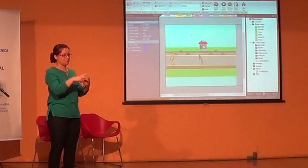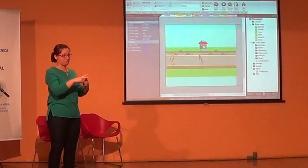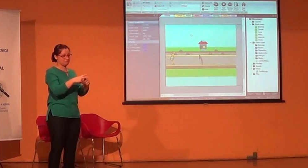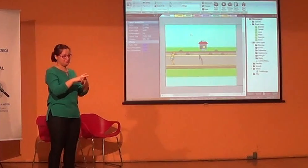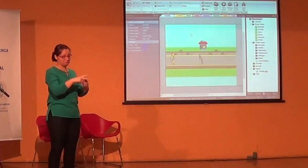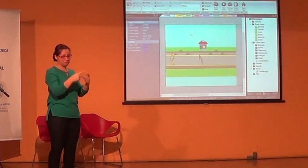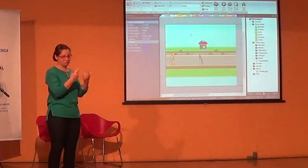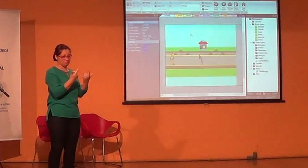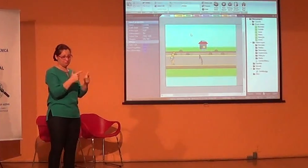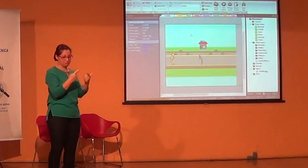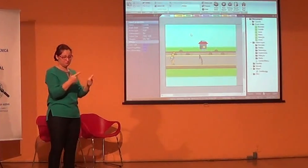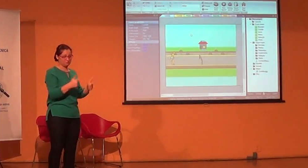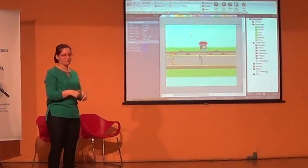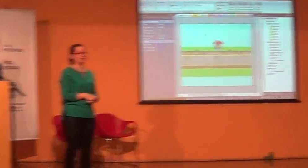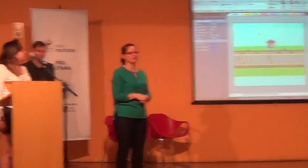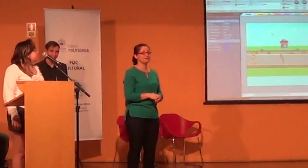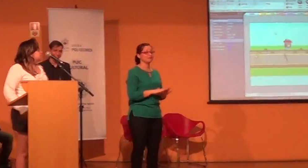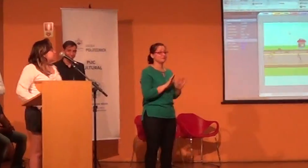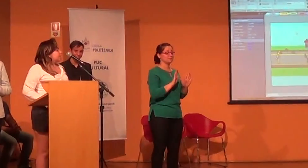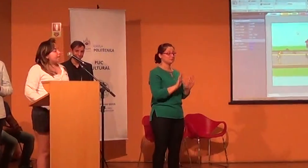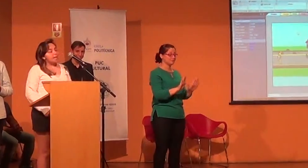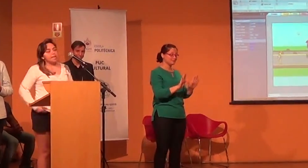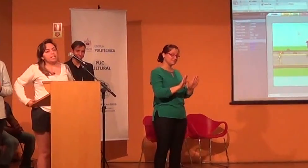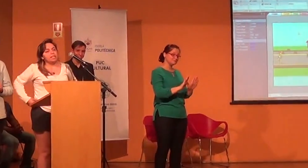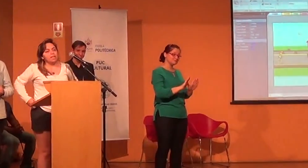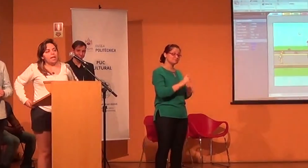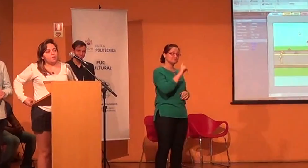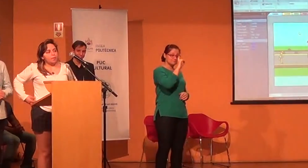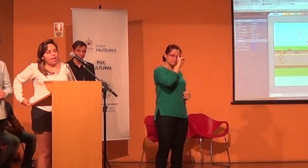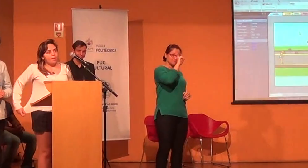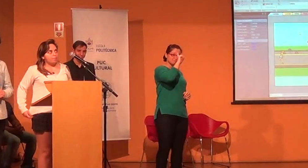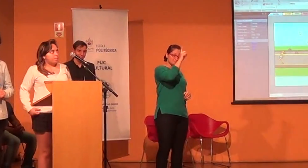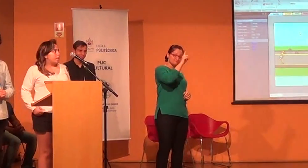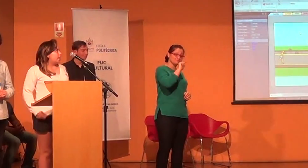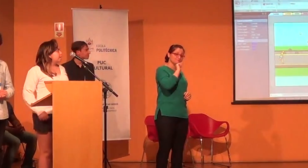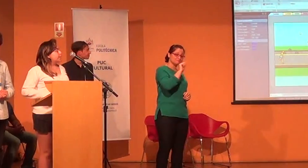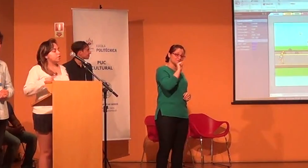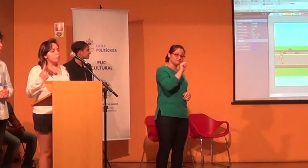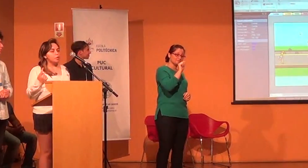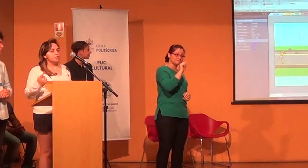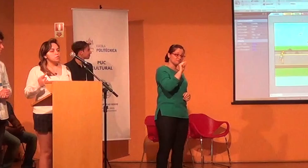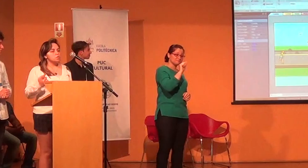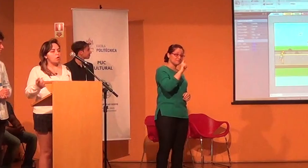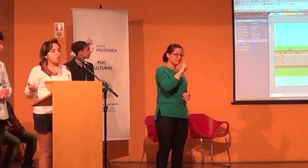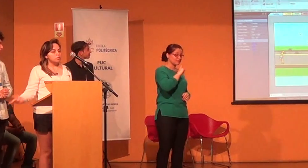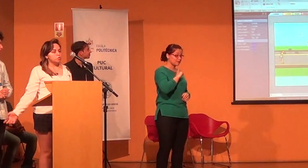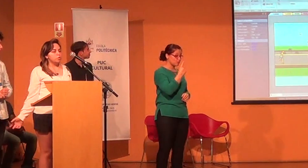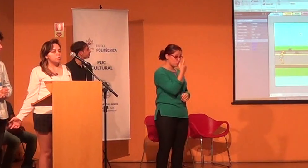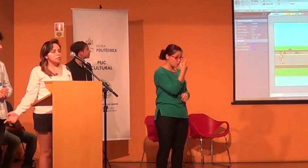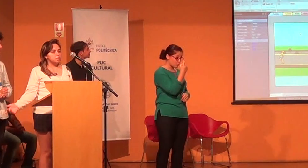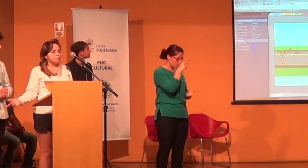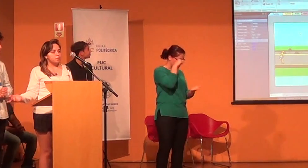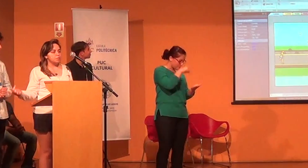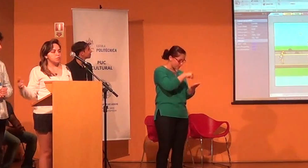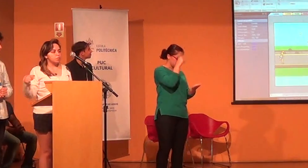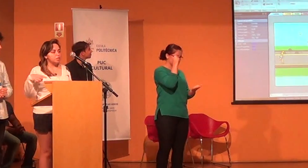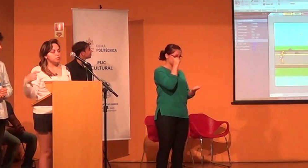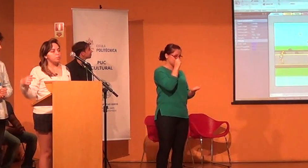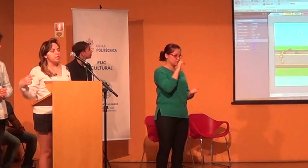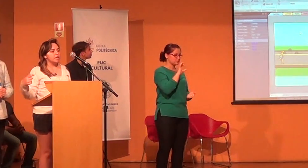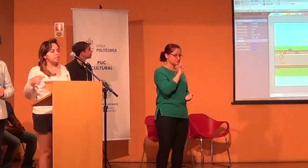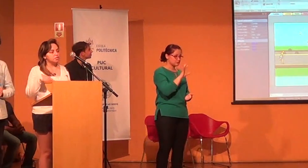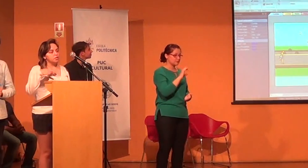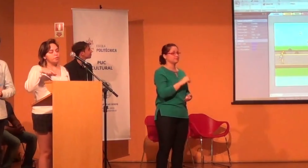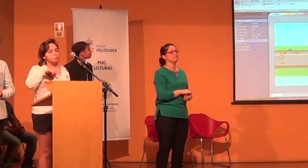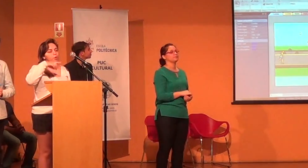Vai tentar resolver, mas a ideia é que ele tem um botão só o jogo, então para pessoas com